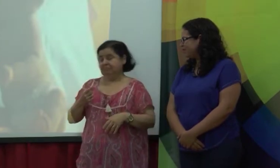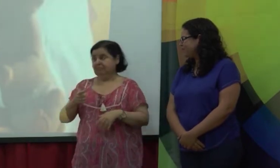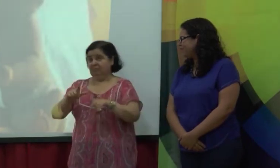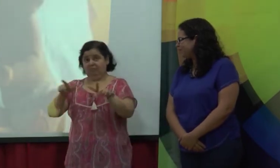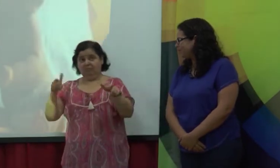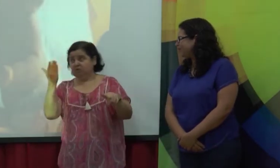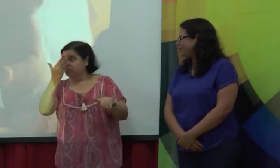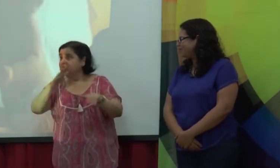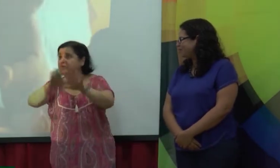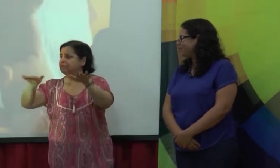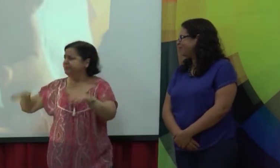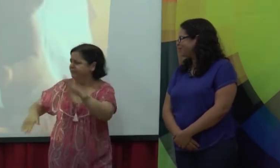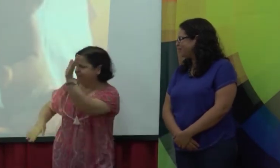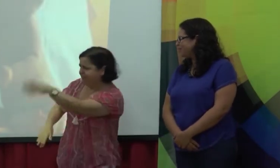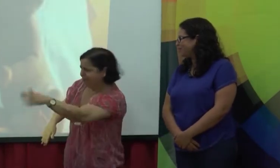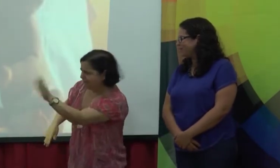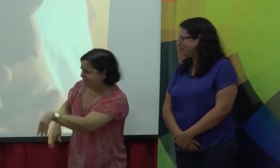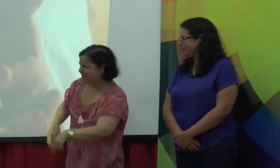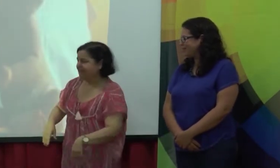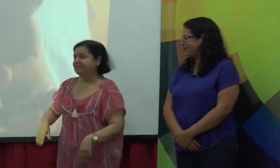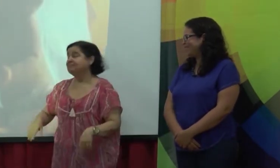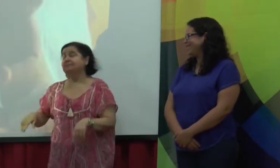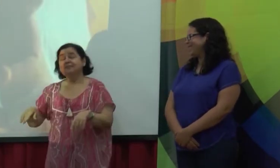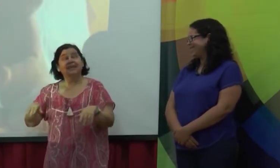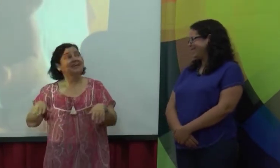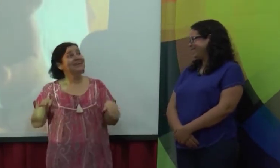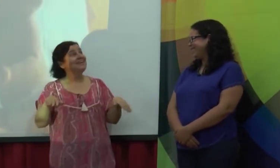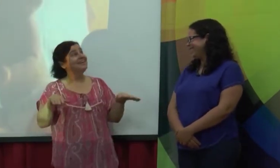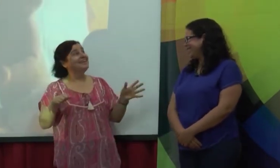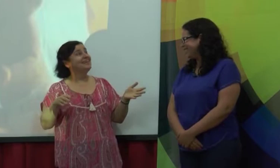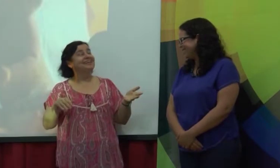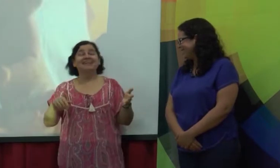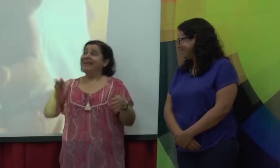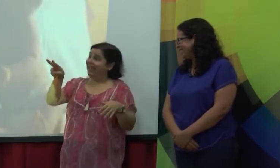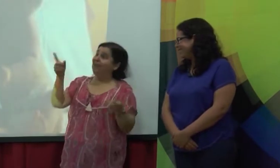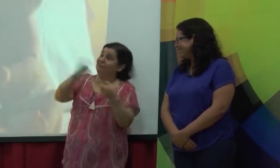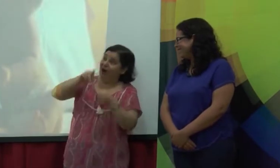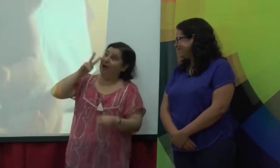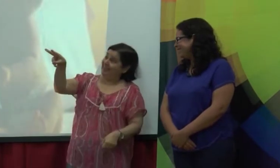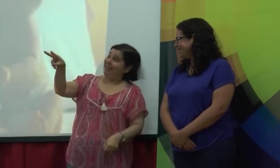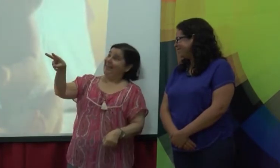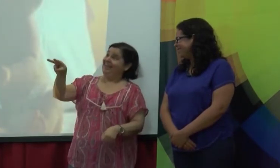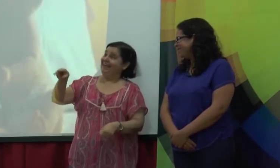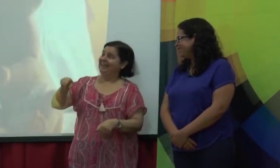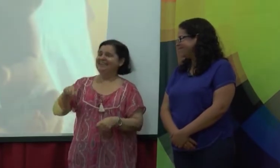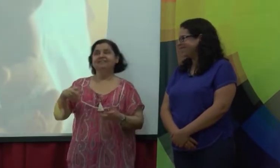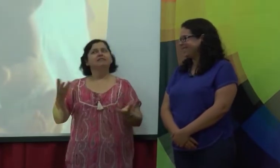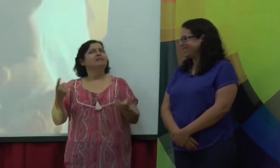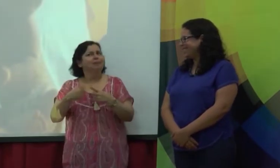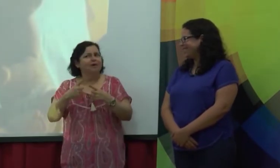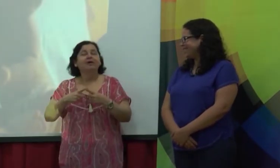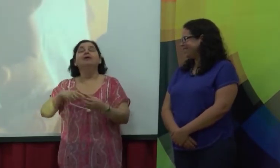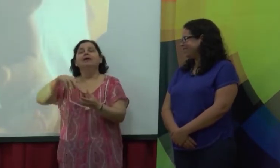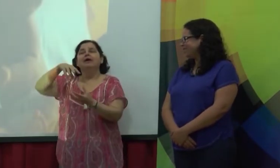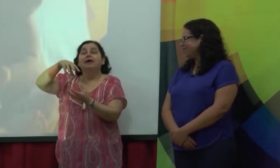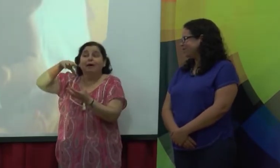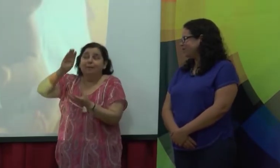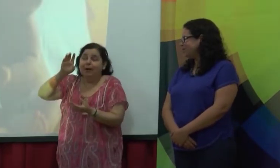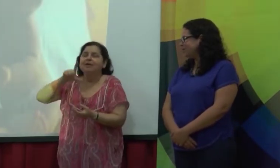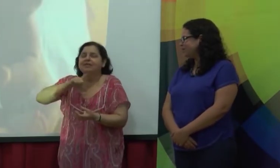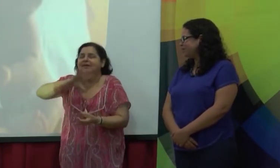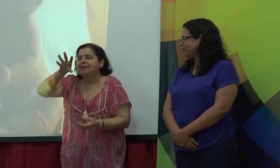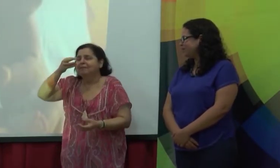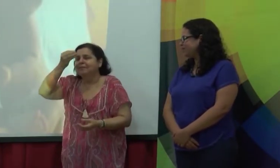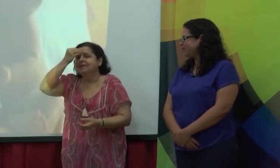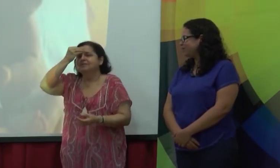quem? Coisa estranha, não estou vendo nada. E o bebezinho continua sorrindo, estou vendo. Mas